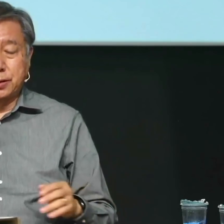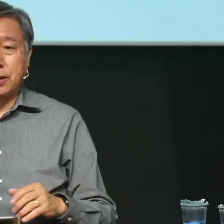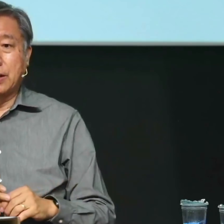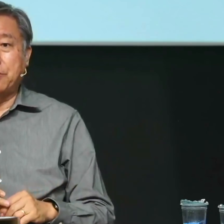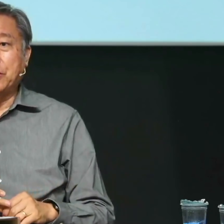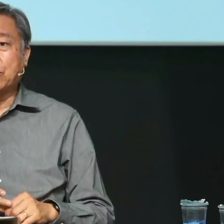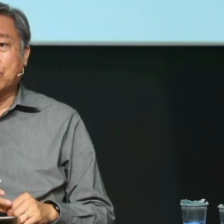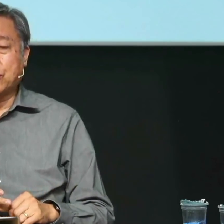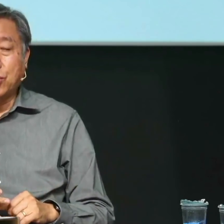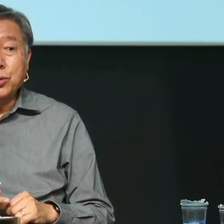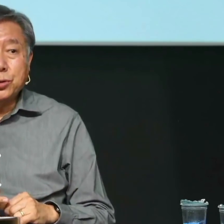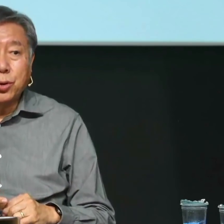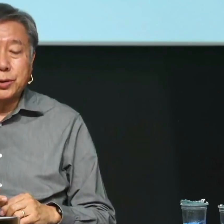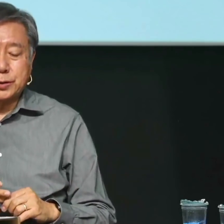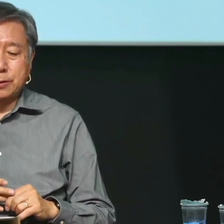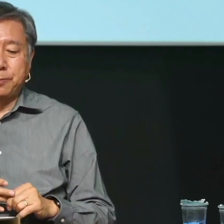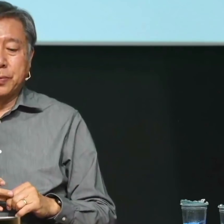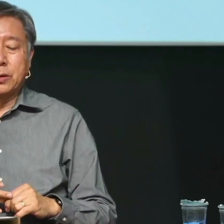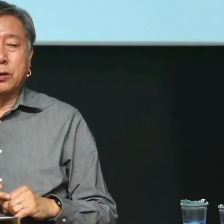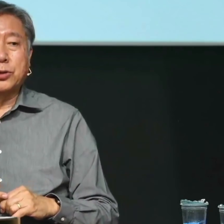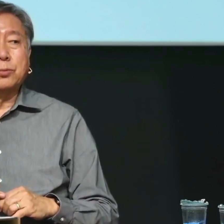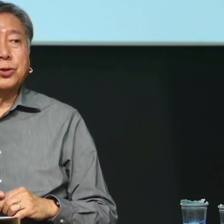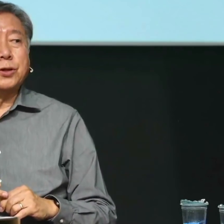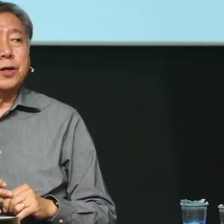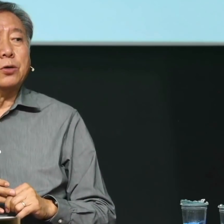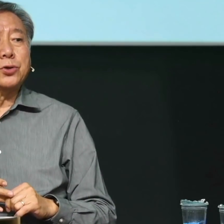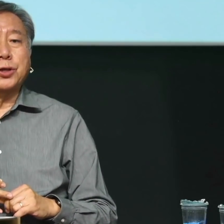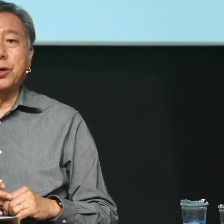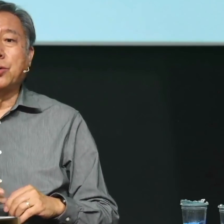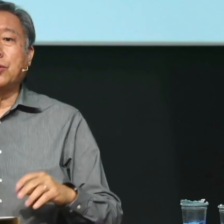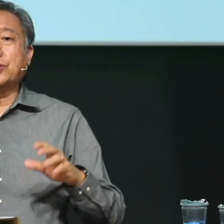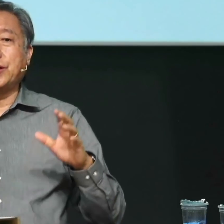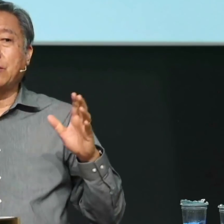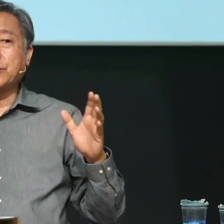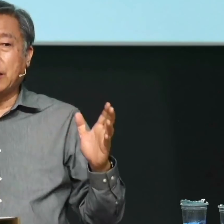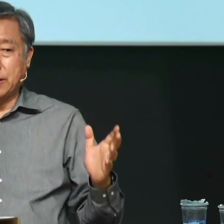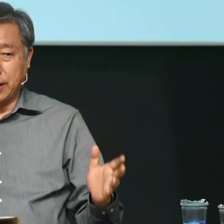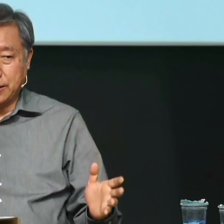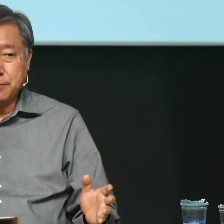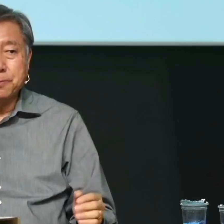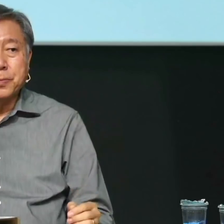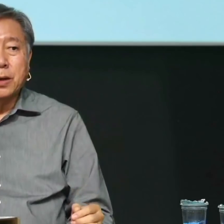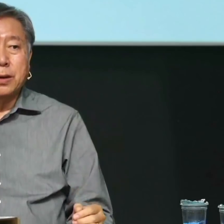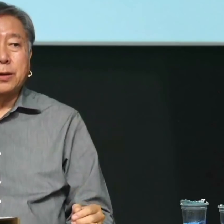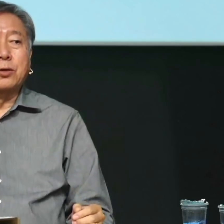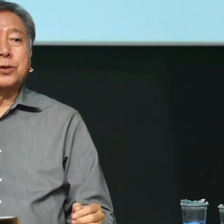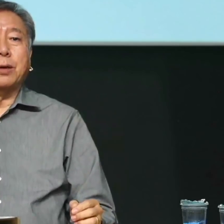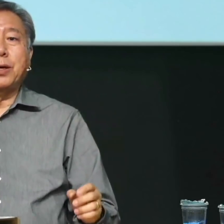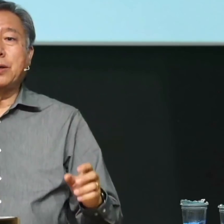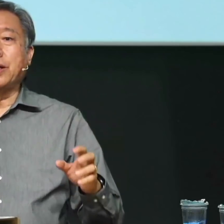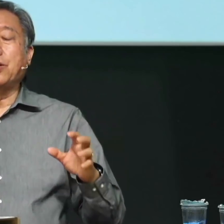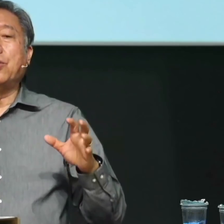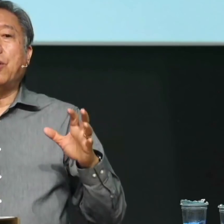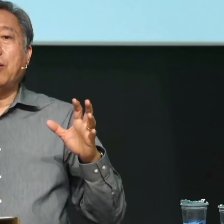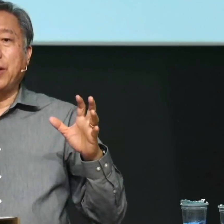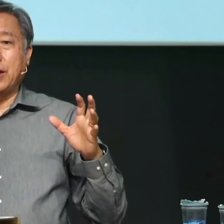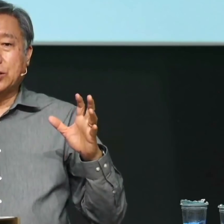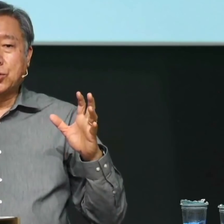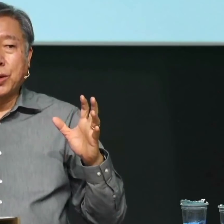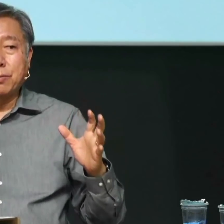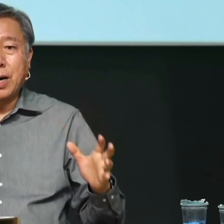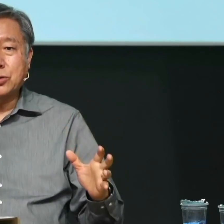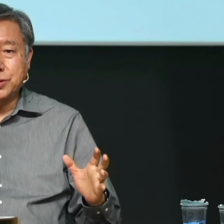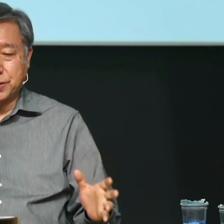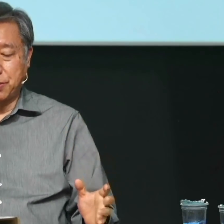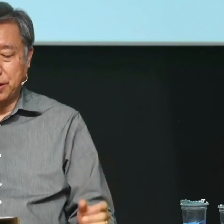Gênesis capítulos 1 e 2, nós vimos que Deus criou os céus e a terra, e Deus também criou o homem à